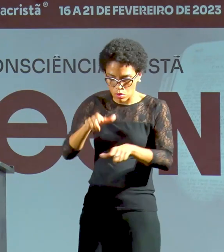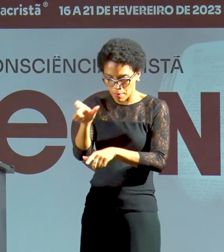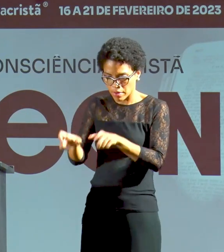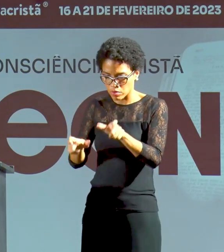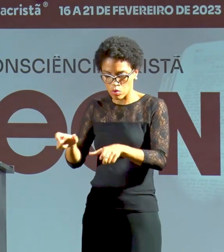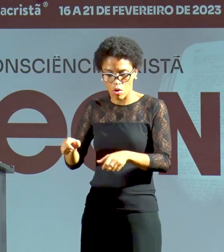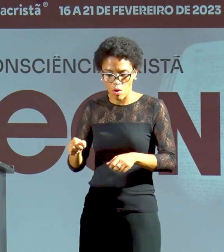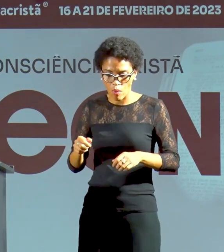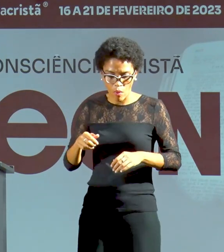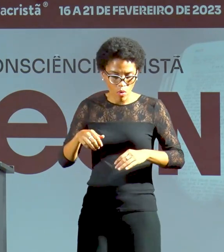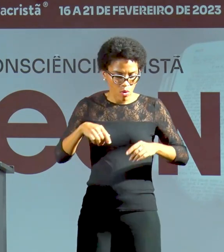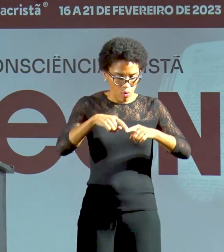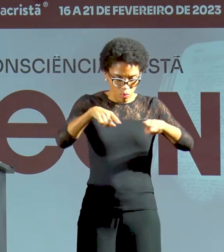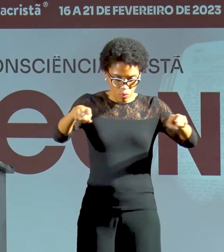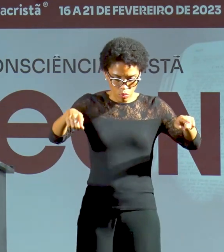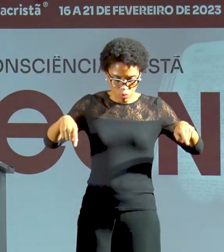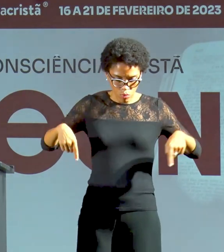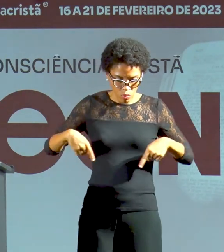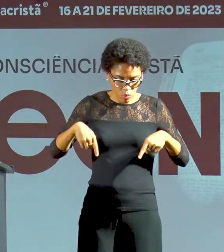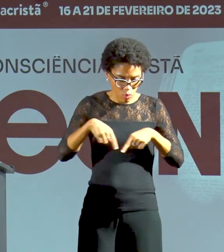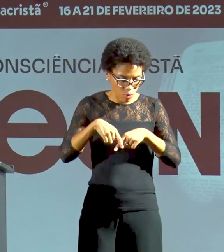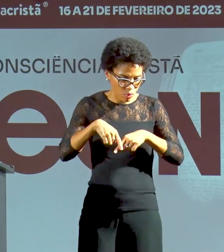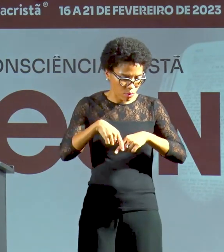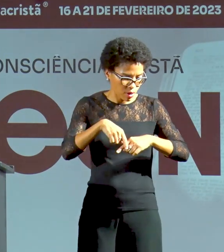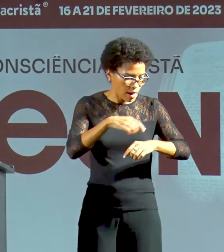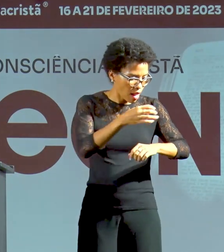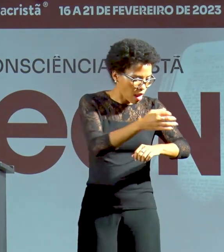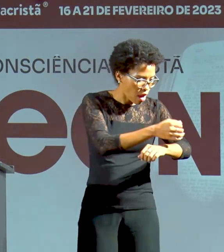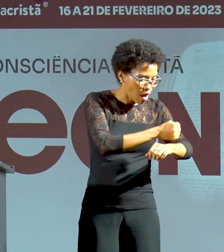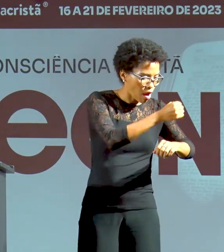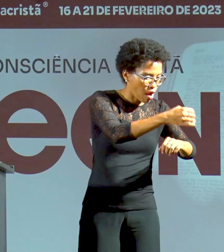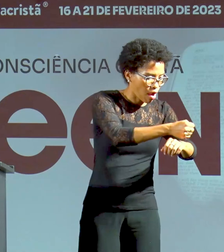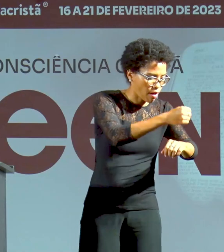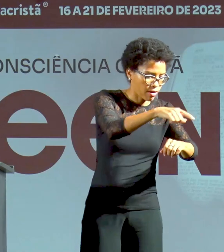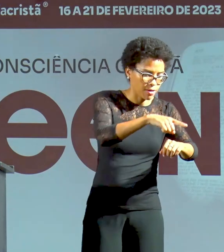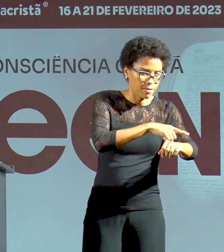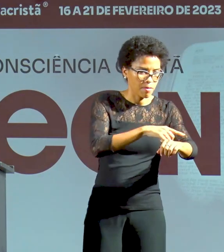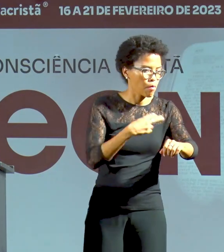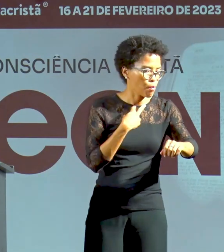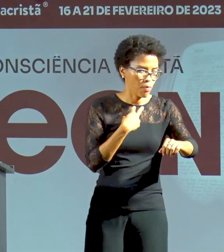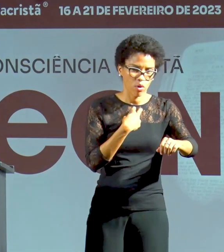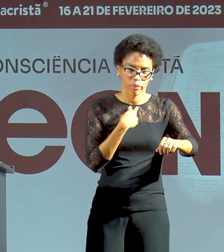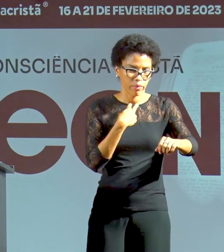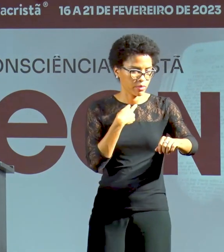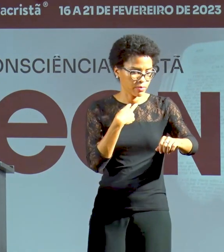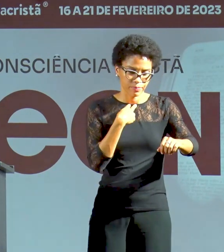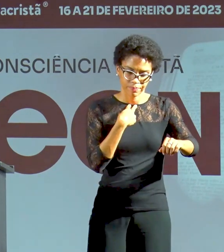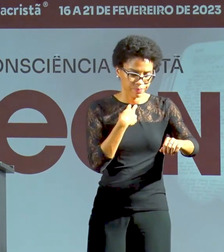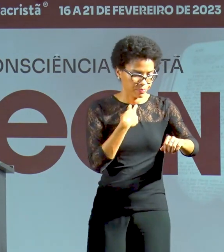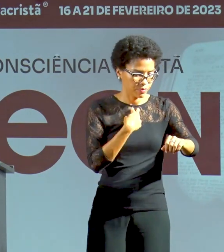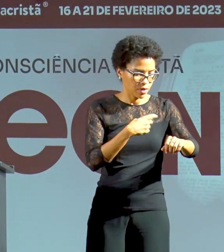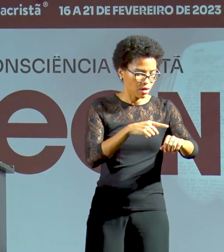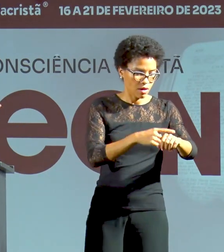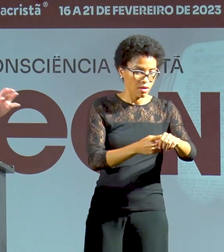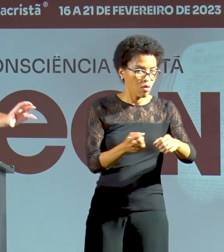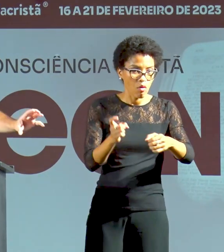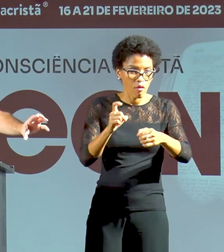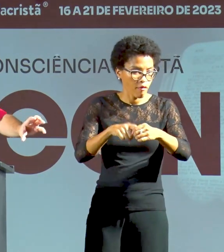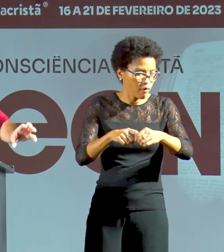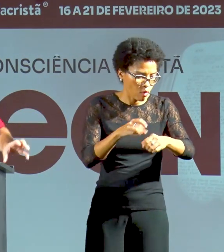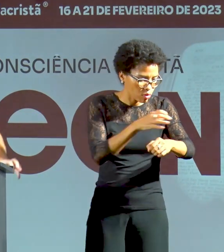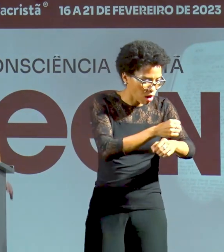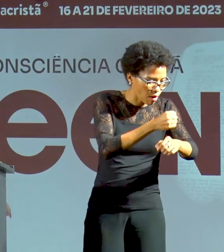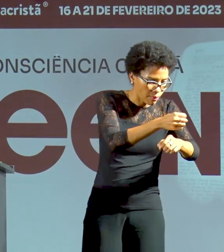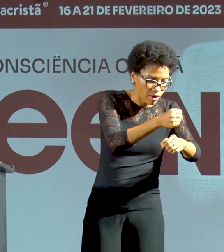da Fazenda e nem voltar para pegar aquilo que caía no chão os